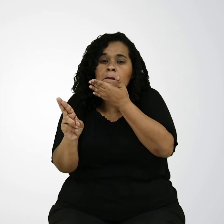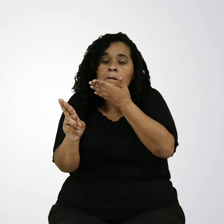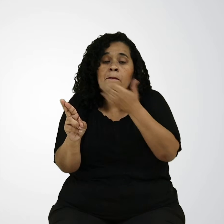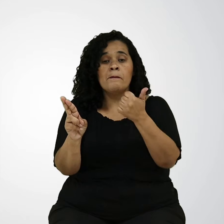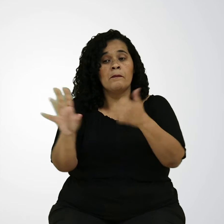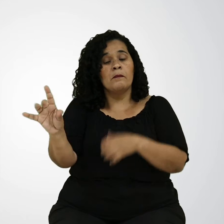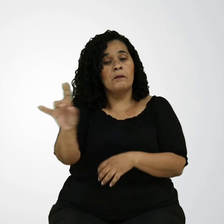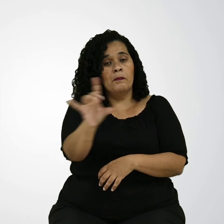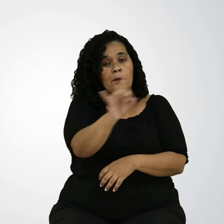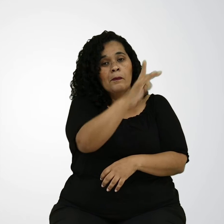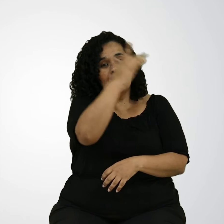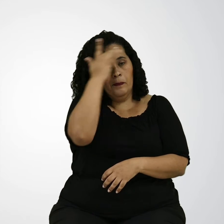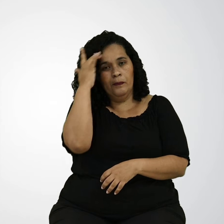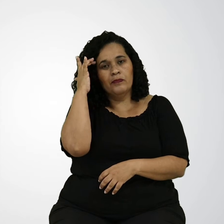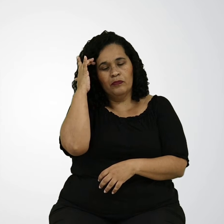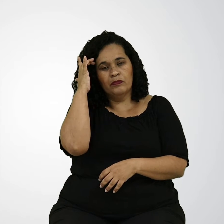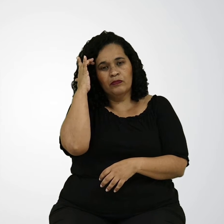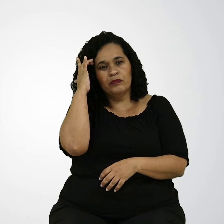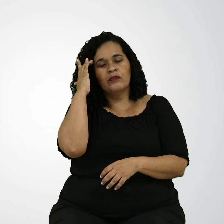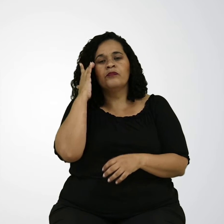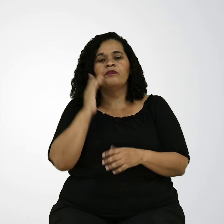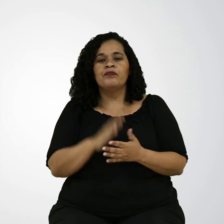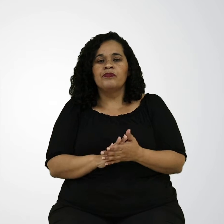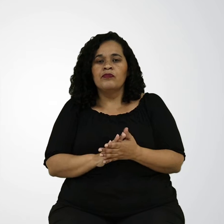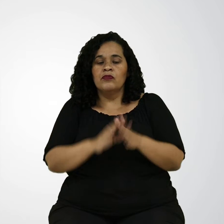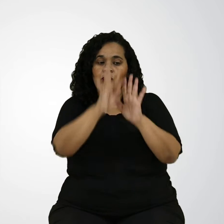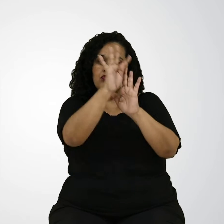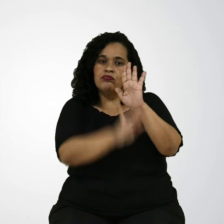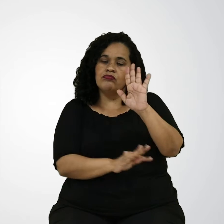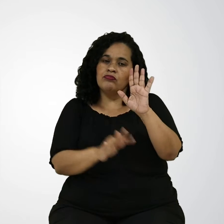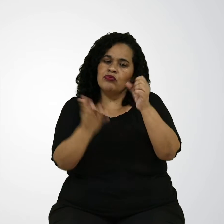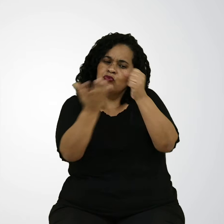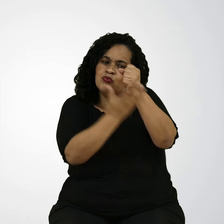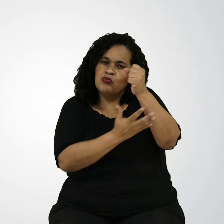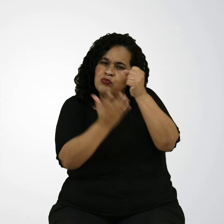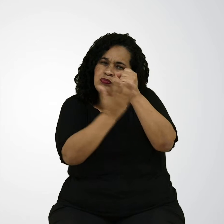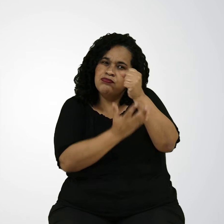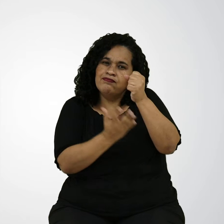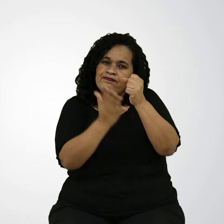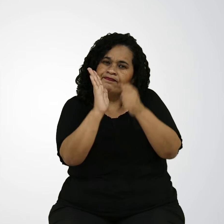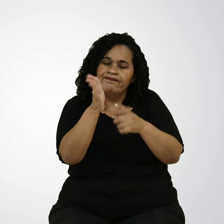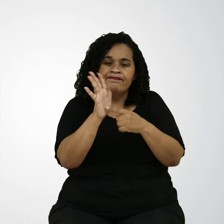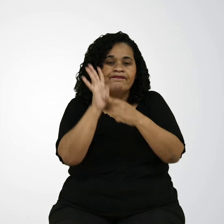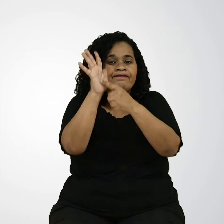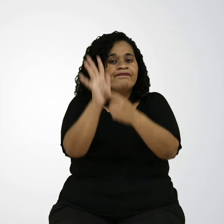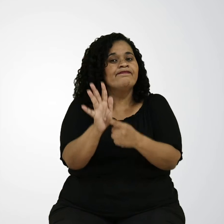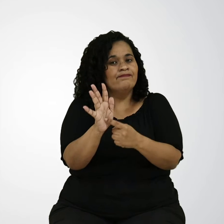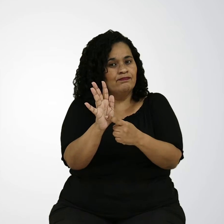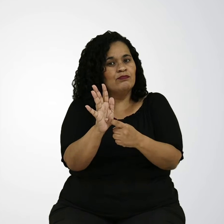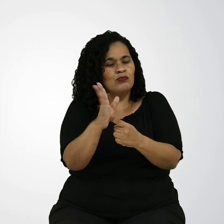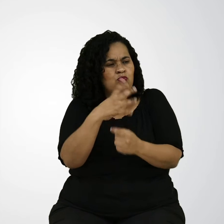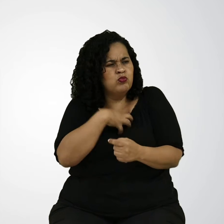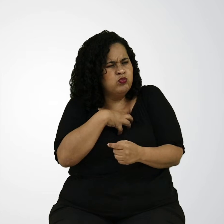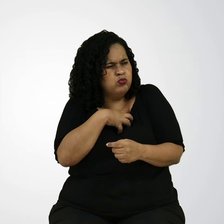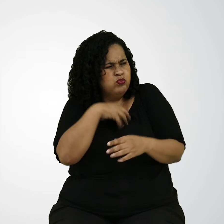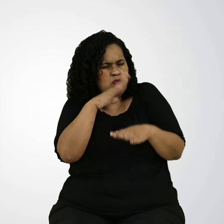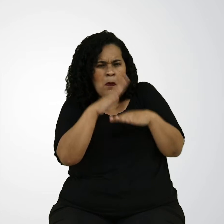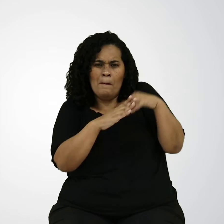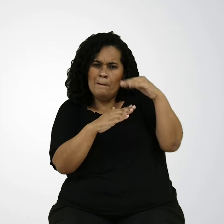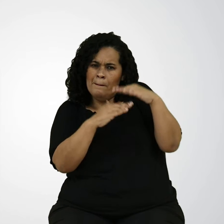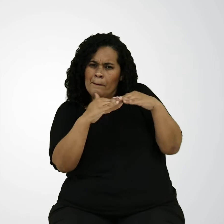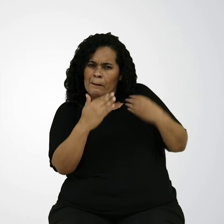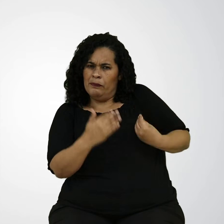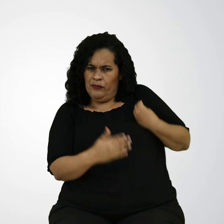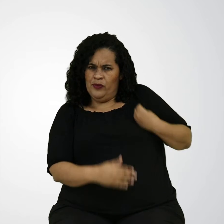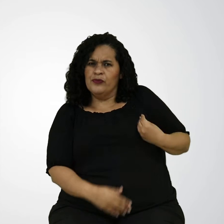um. Então, aqui está o texto base já tratando de uma questão prática mesmo, né? Como que nós vamos